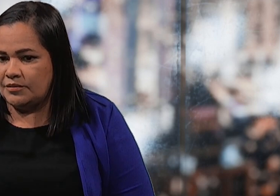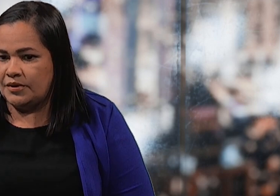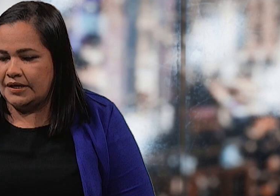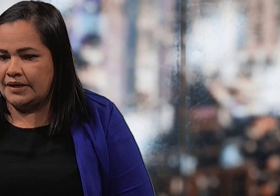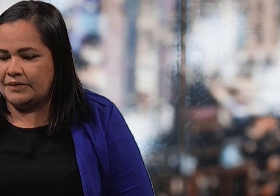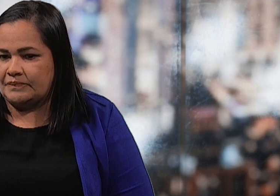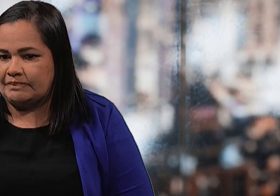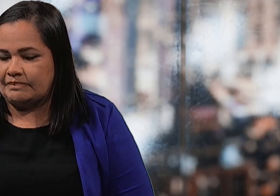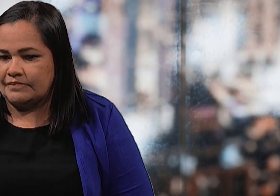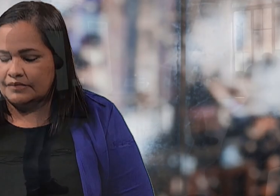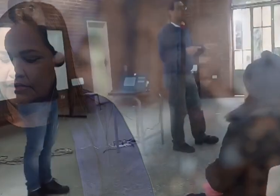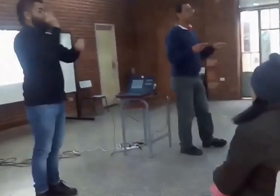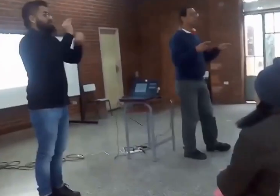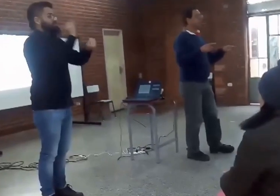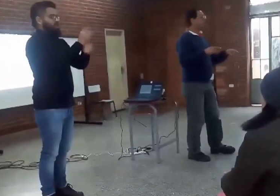distintos tipos de